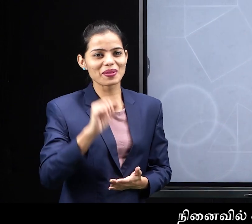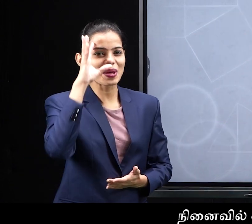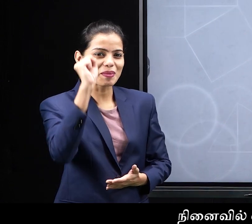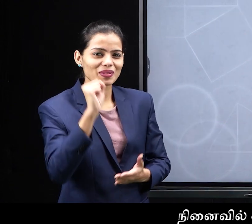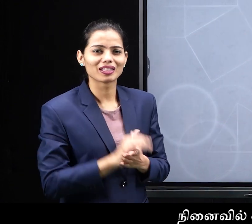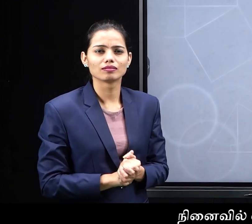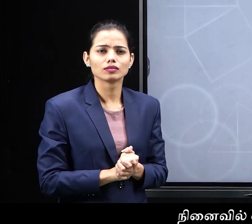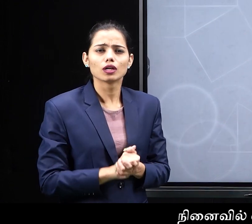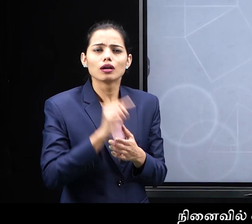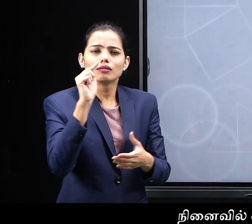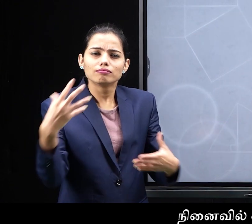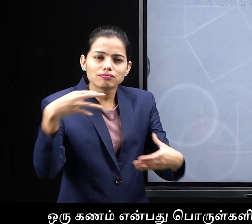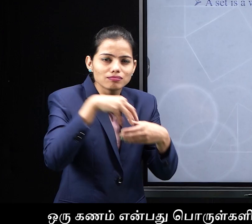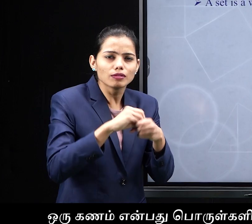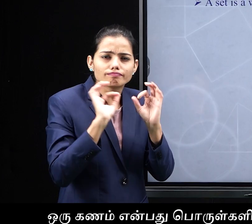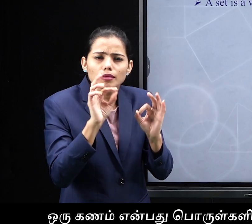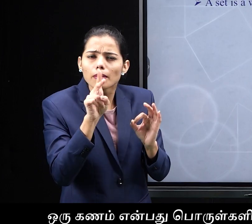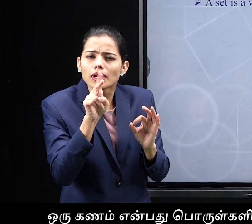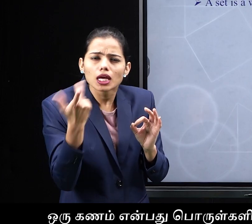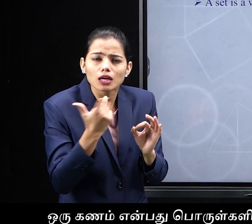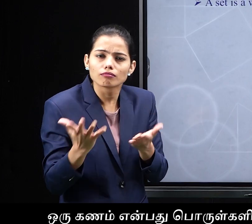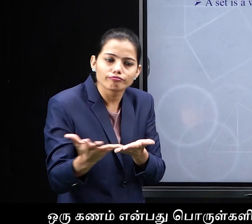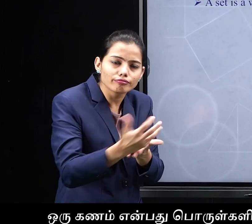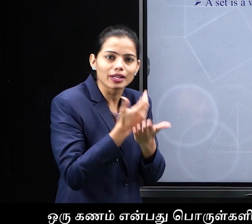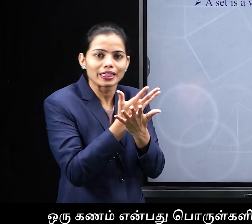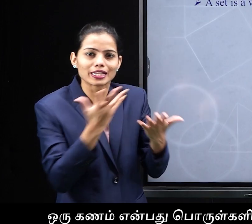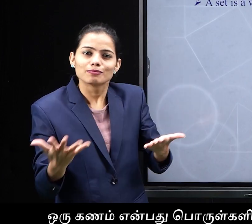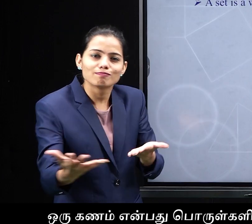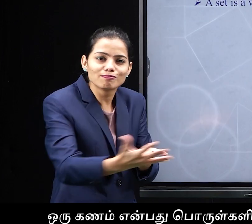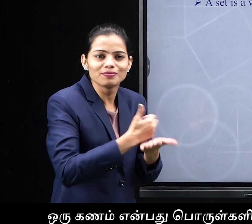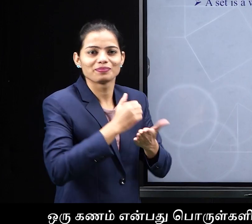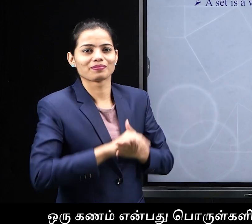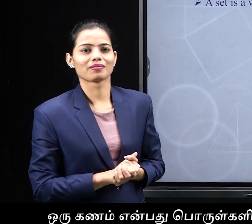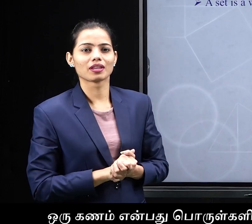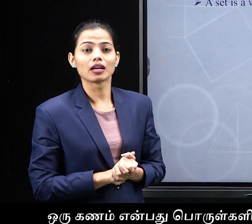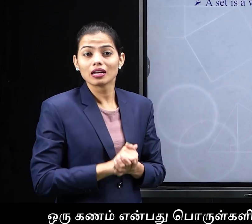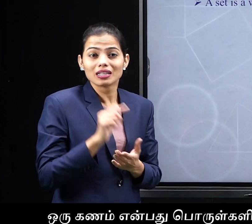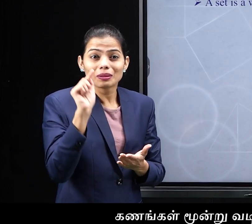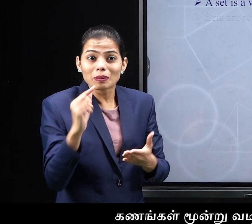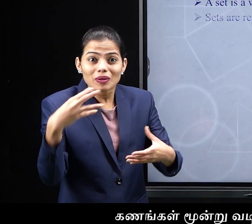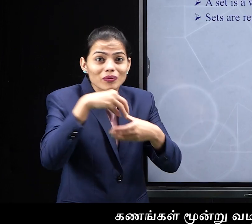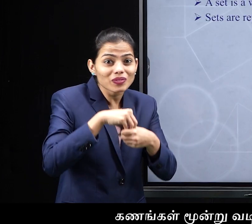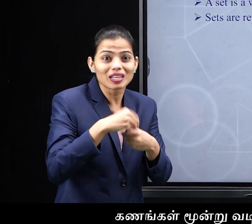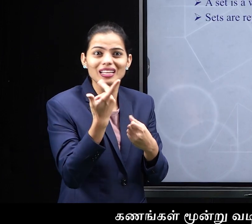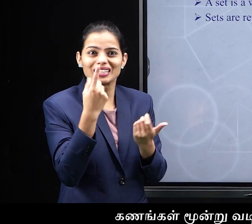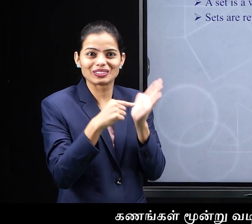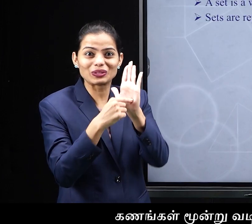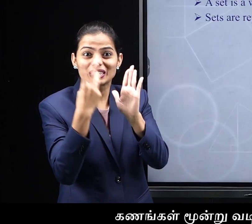நினைவில் வைத்துக் கொள்ளுங்கள், ஒரு கணம் என்பது பொருள்களின் நன்கு முடிவுறு தொகுப்பாகும். கணங்கள் 3